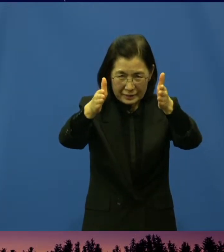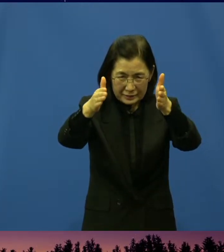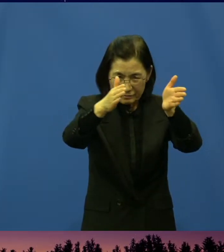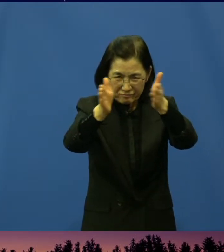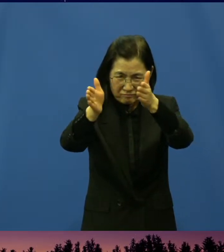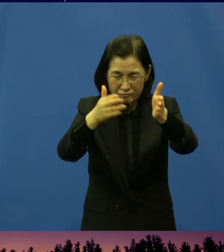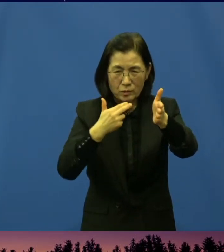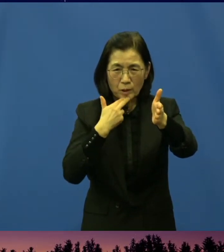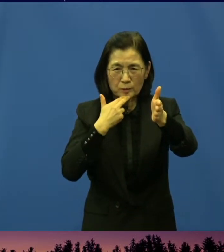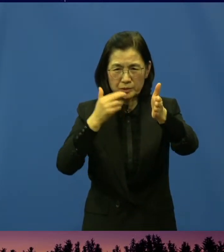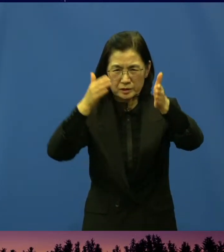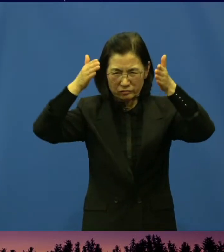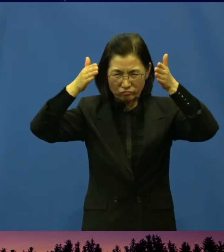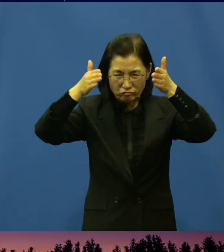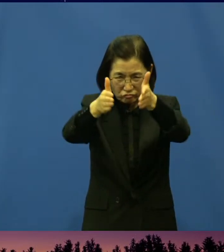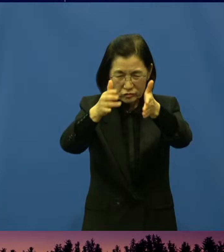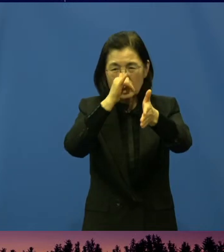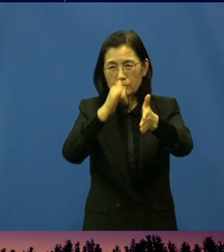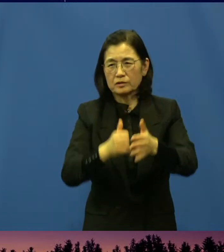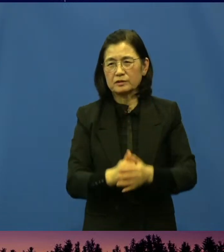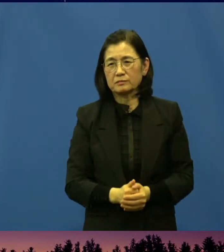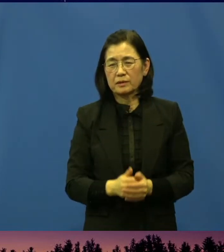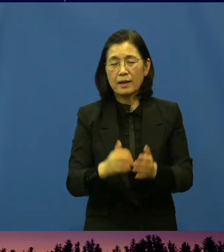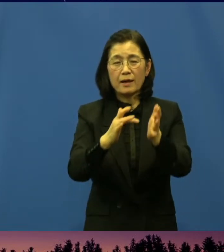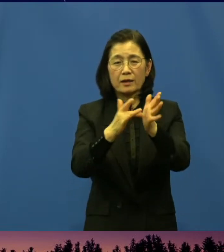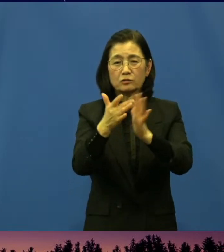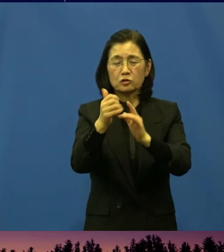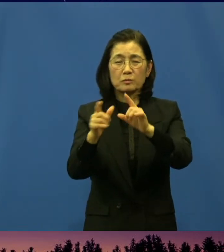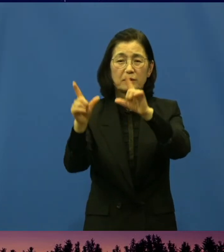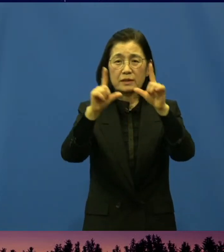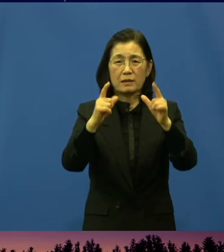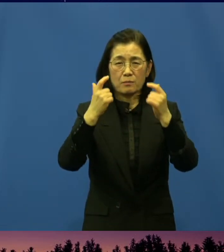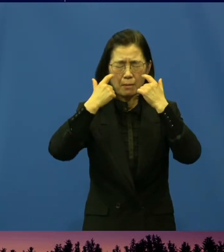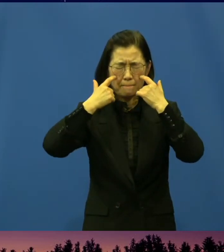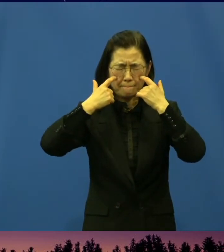그러니까 여러분, 예수님의 삶은 명확하잖아요.